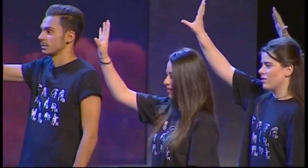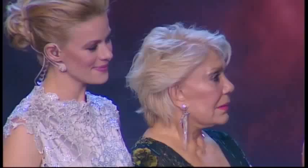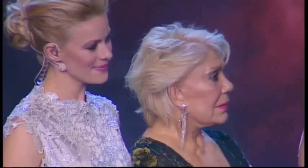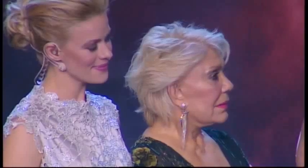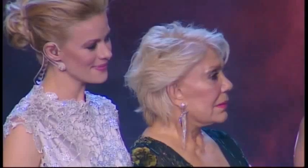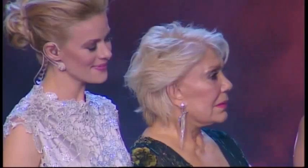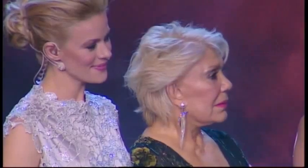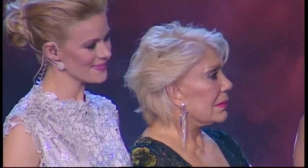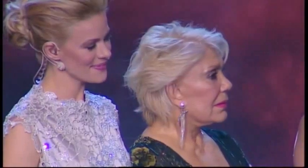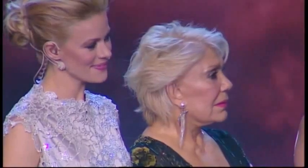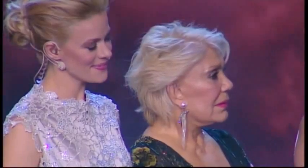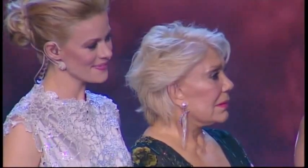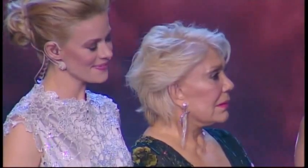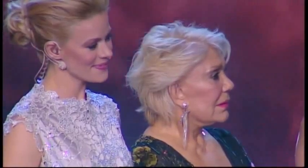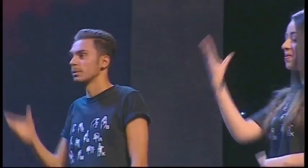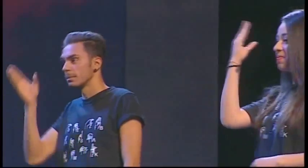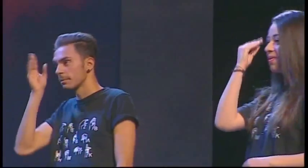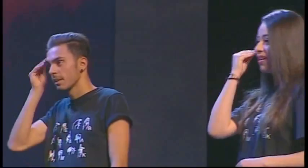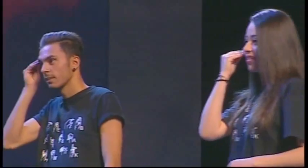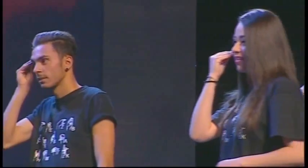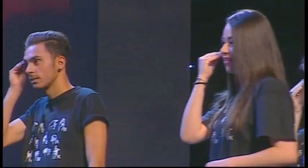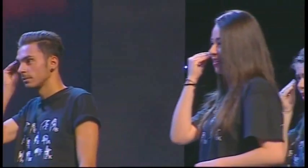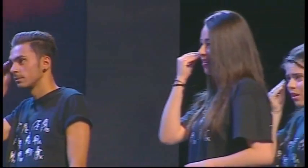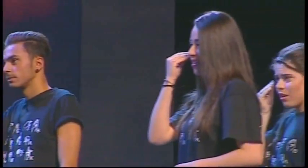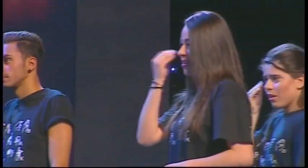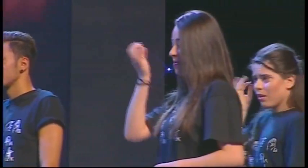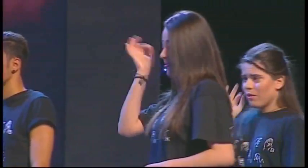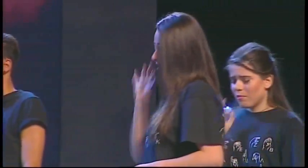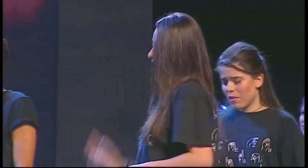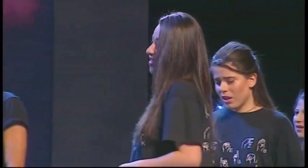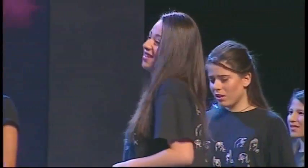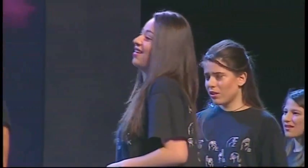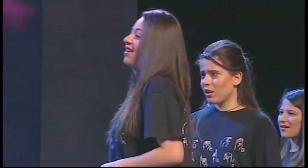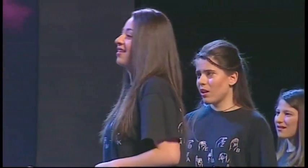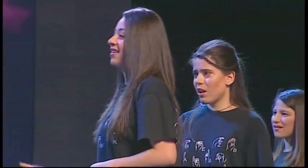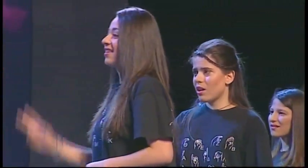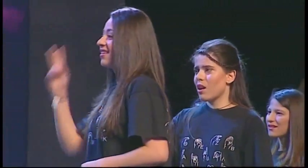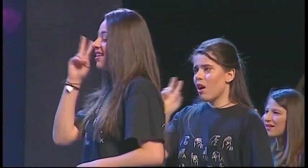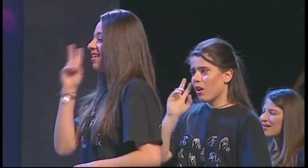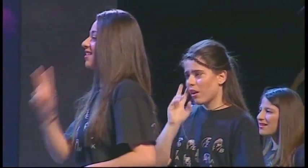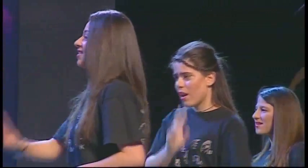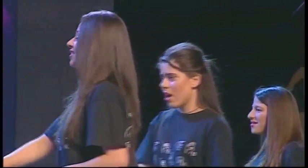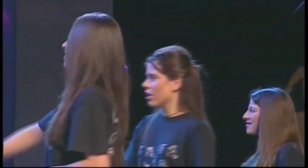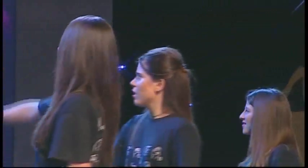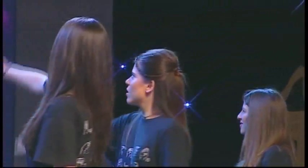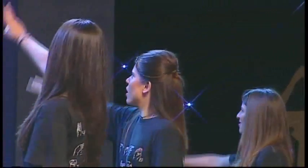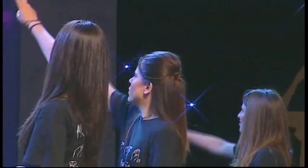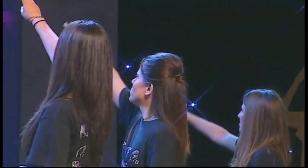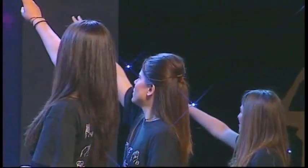ξένος. Έχω μάθει πάντα να κοιτάω